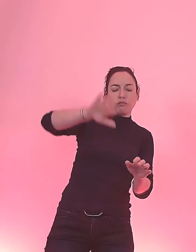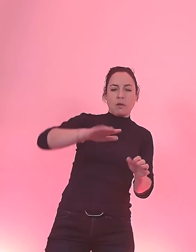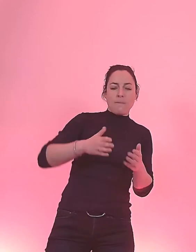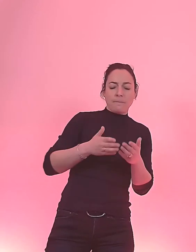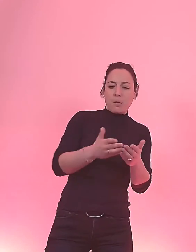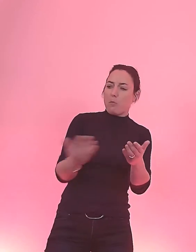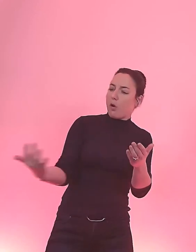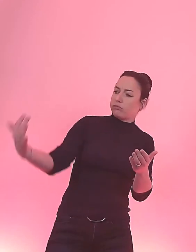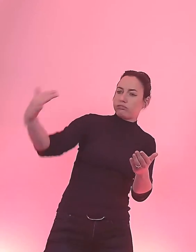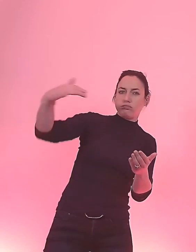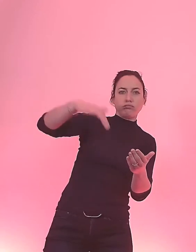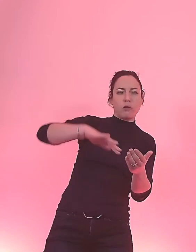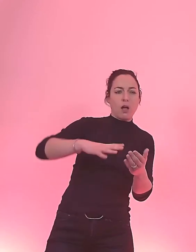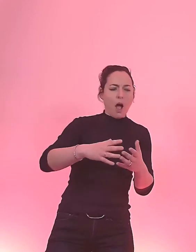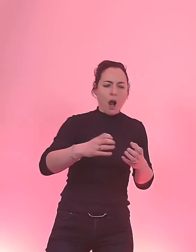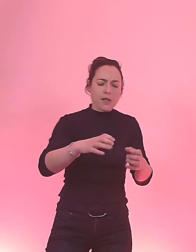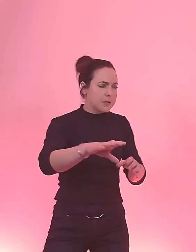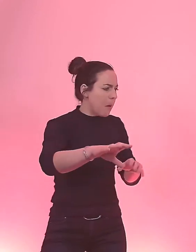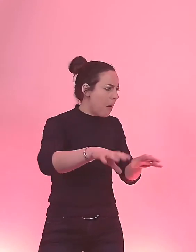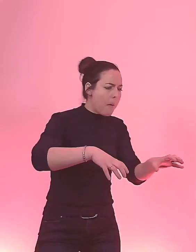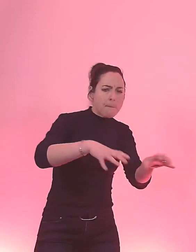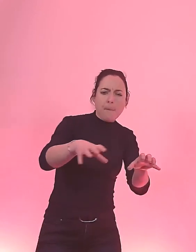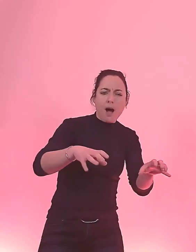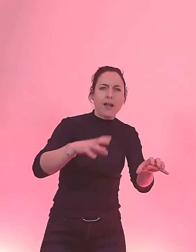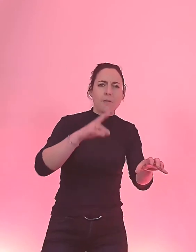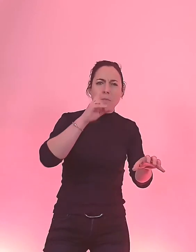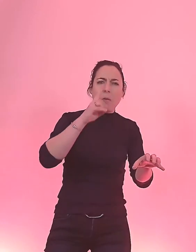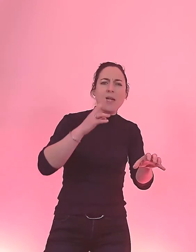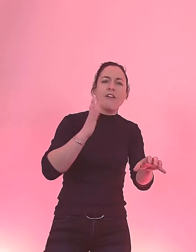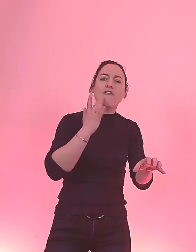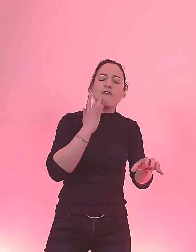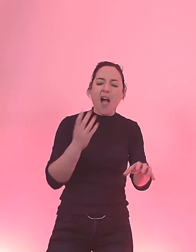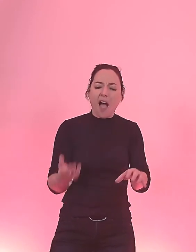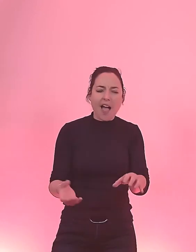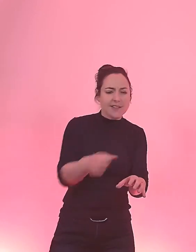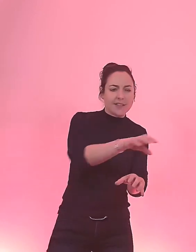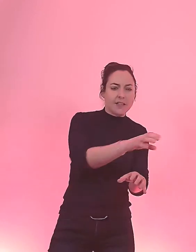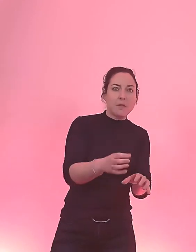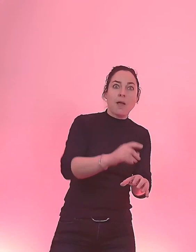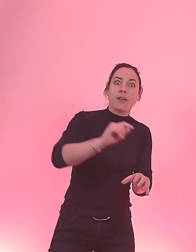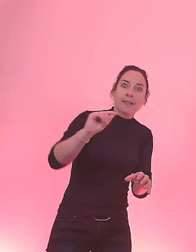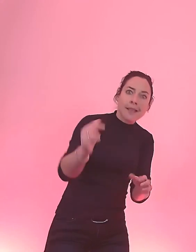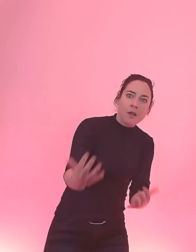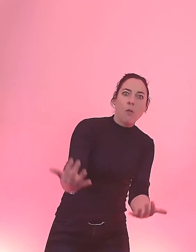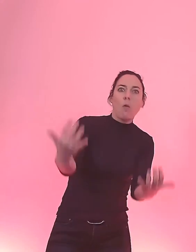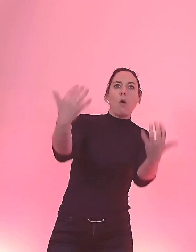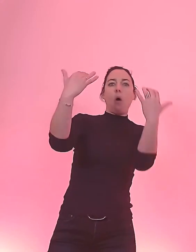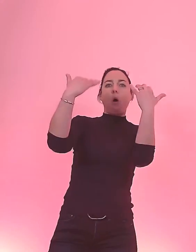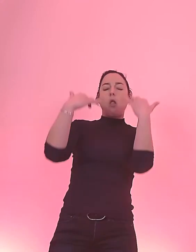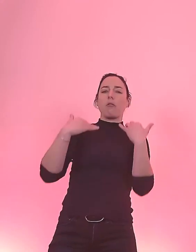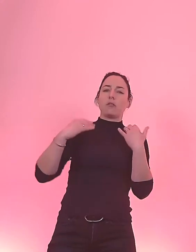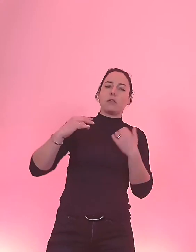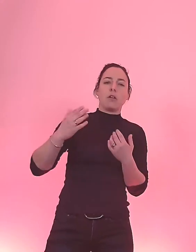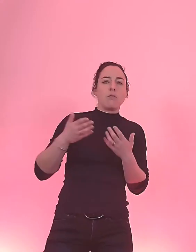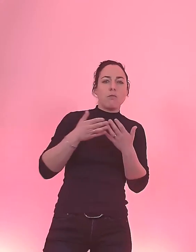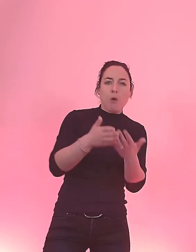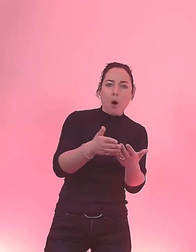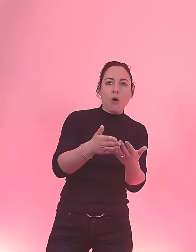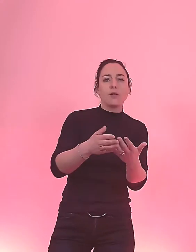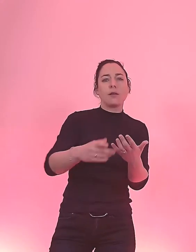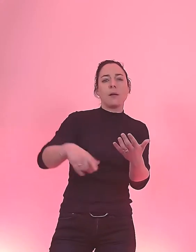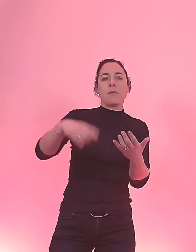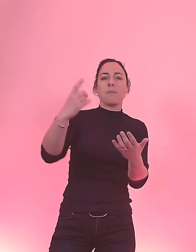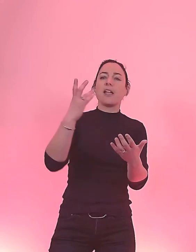alles op de hadden en we proberen het water die boot uit te halen maar nieuwe golven dienen zich aan en beukt op onze boten droegen meer